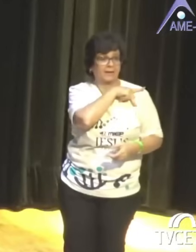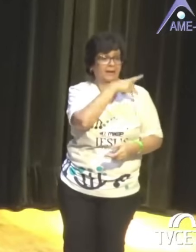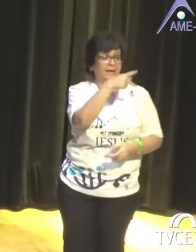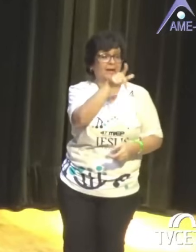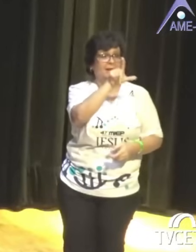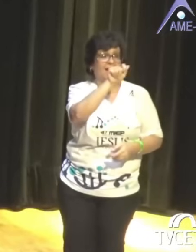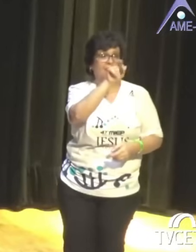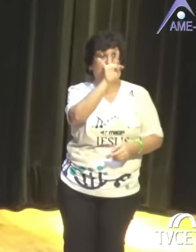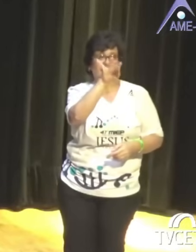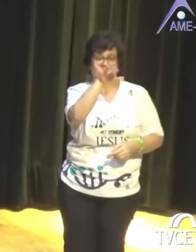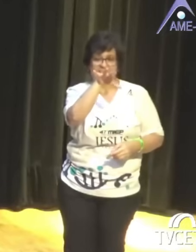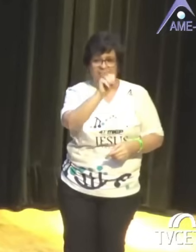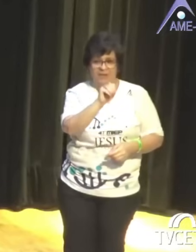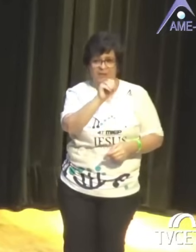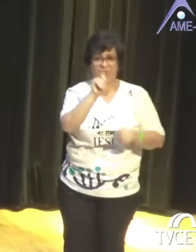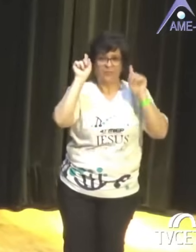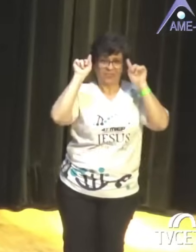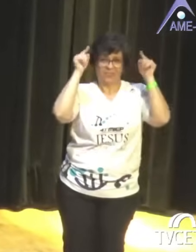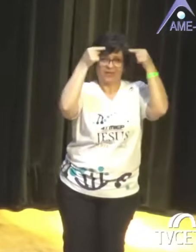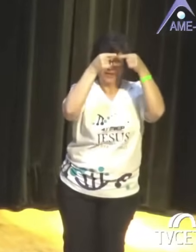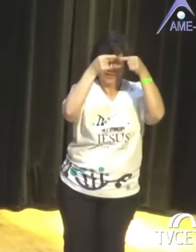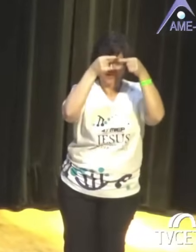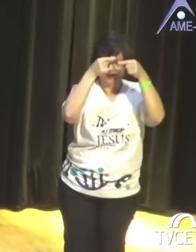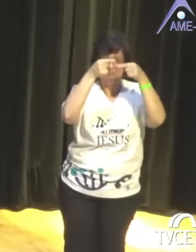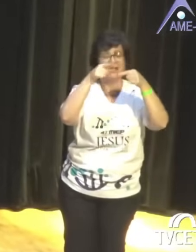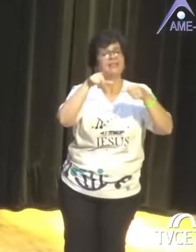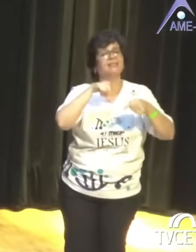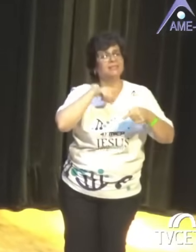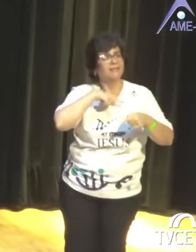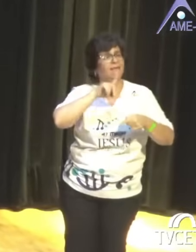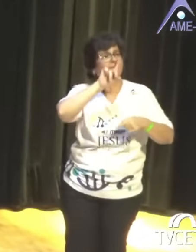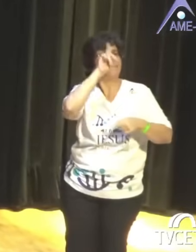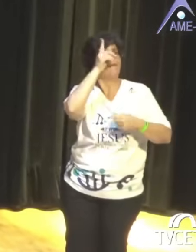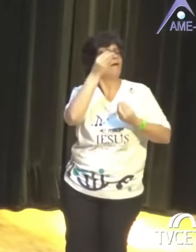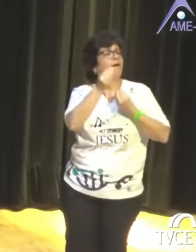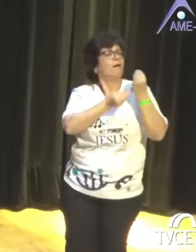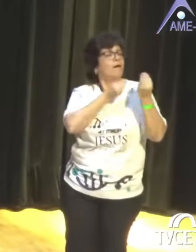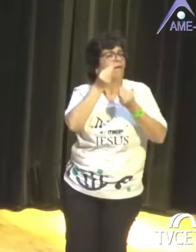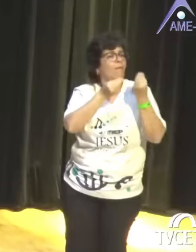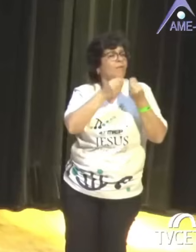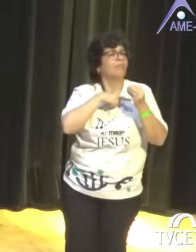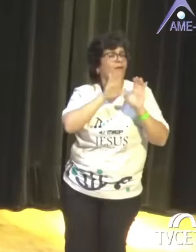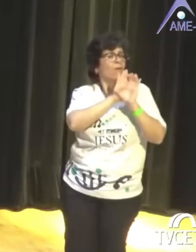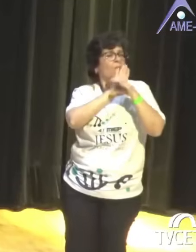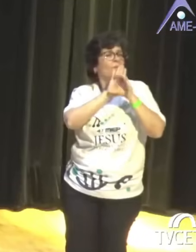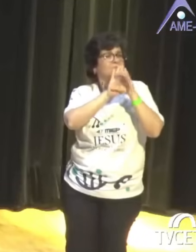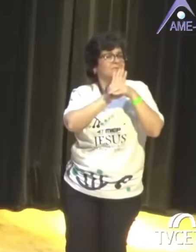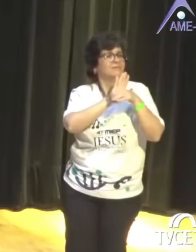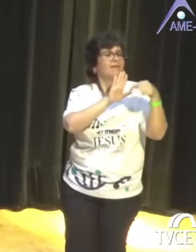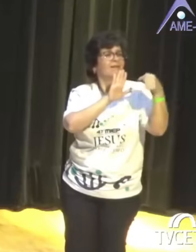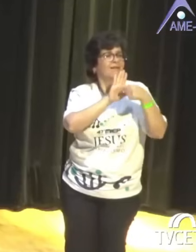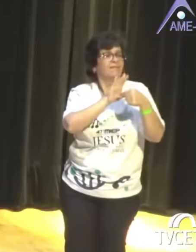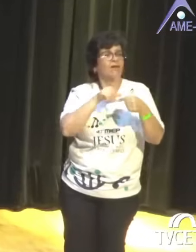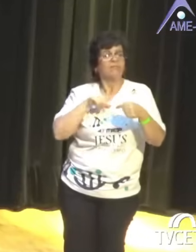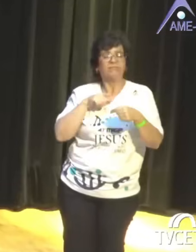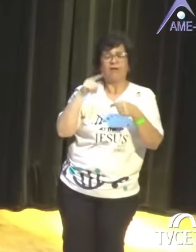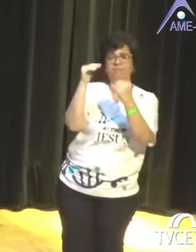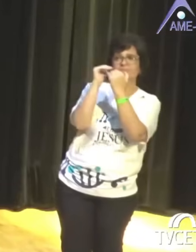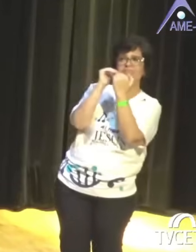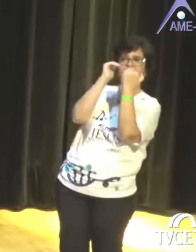Platão na Grécia formulou o conceito de um